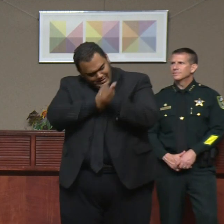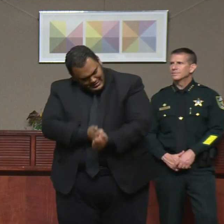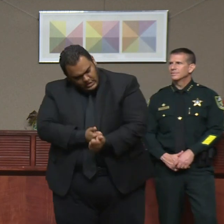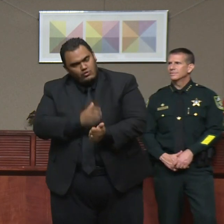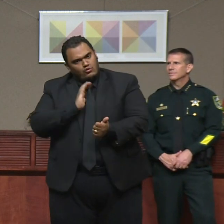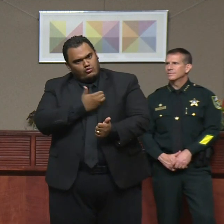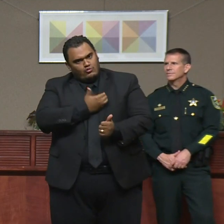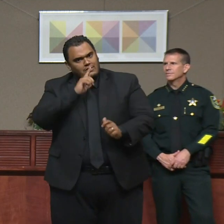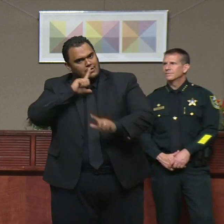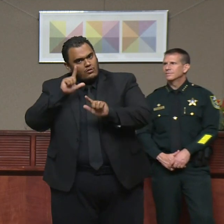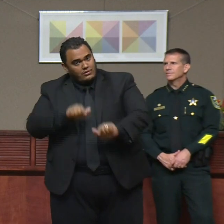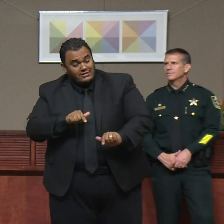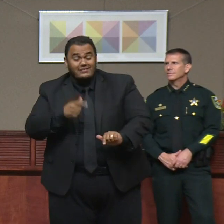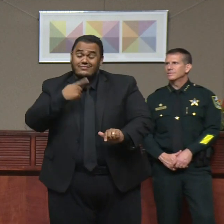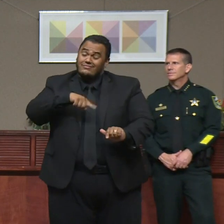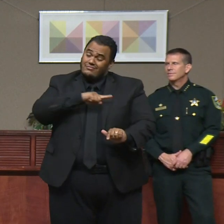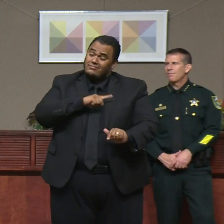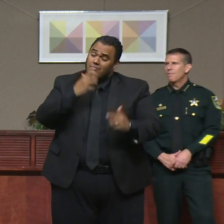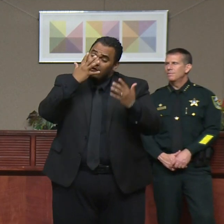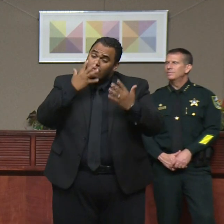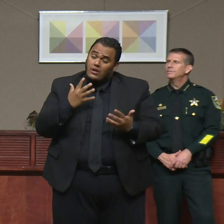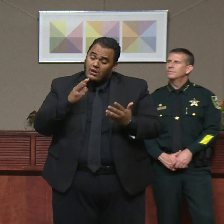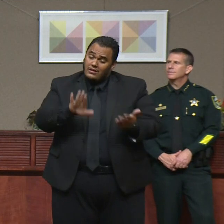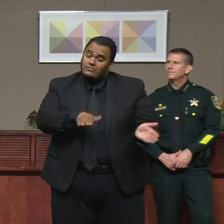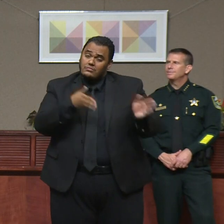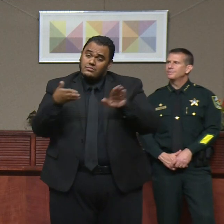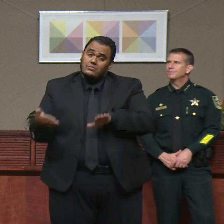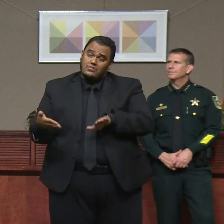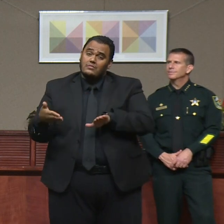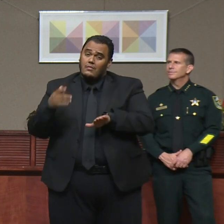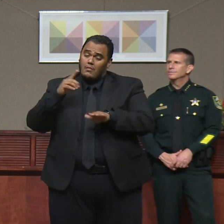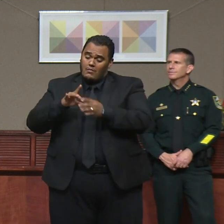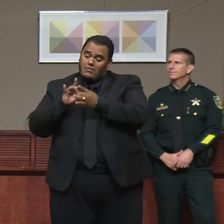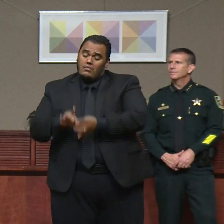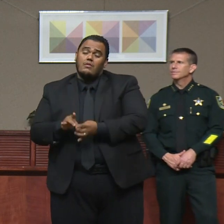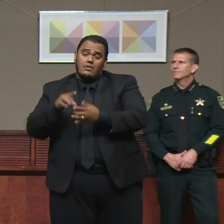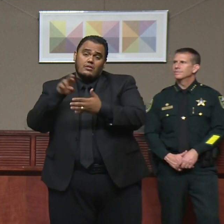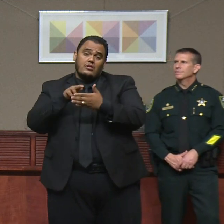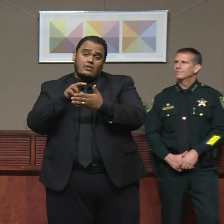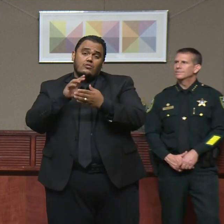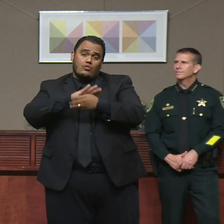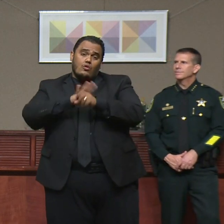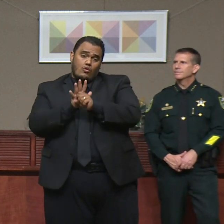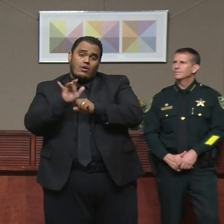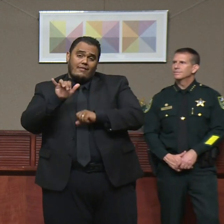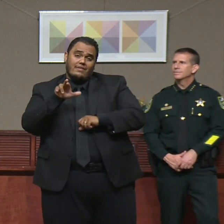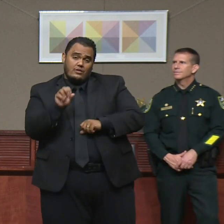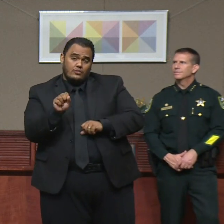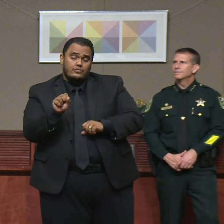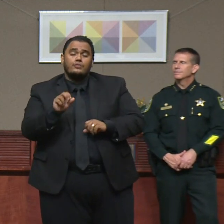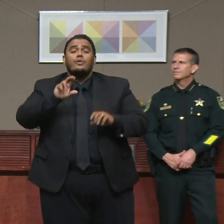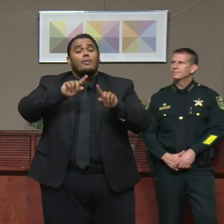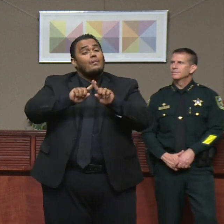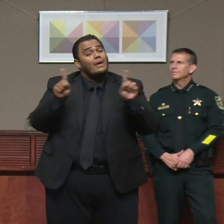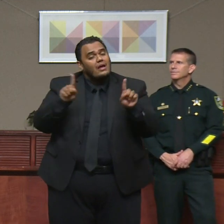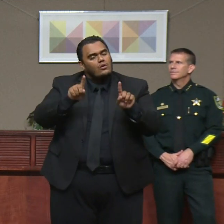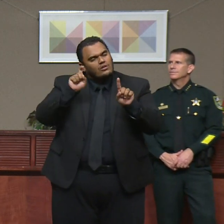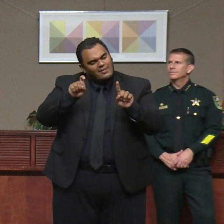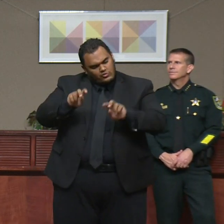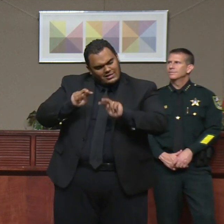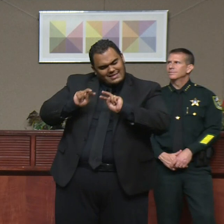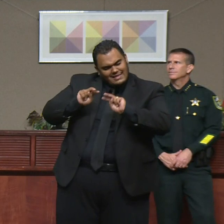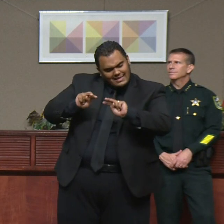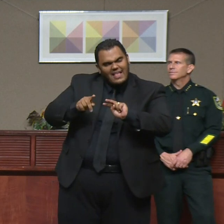las personas que hemos perdido desafortunadamente como resultado del virus, pero tenemos que seguir vigilantes, tenemos que seguir haciendo las